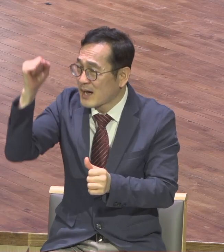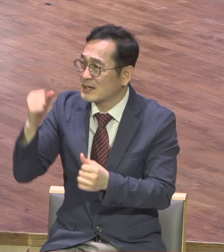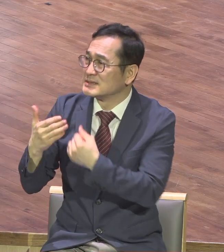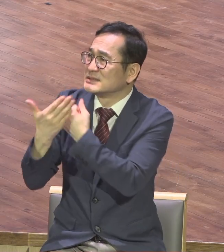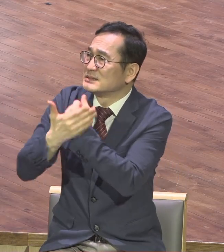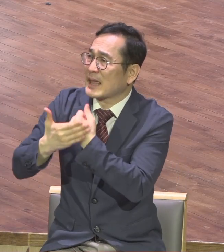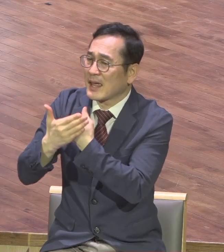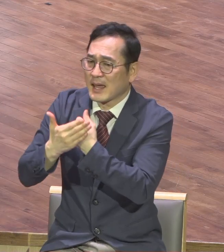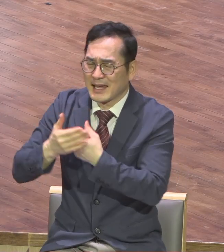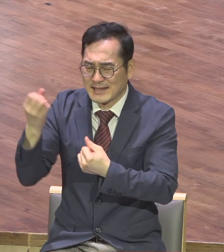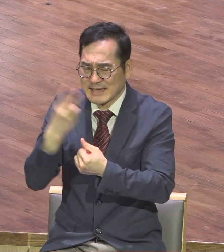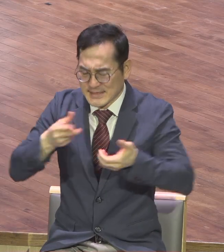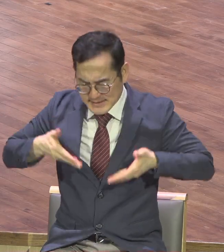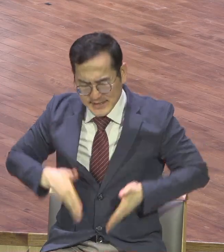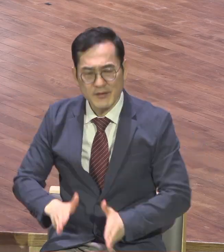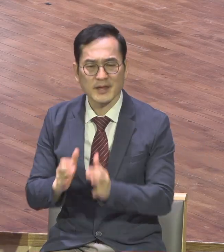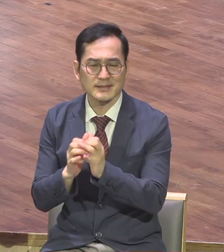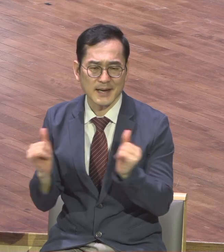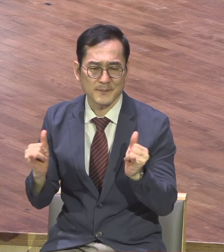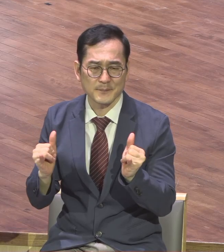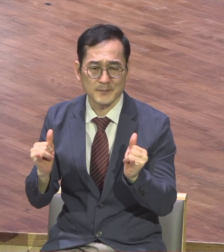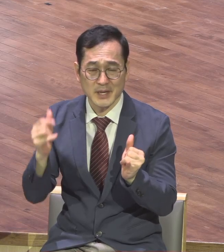내게 주어진 이 재창조